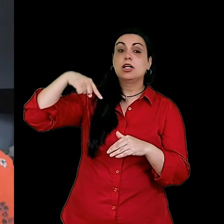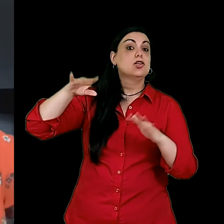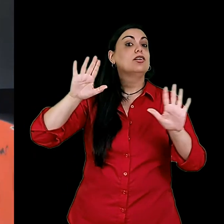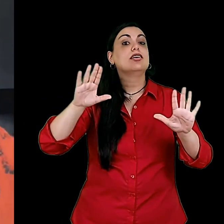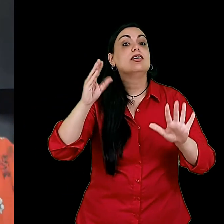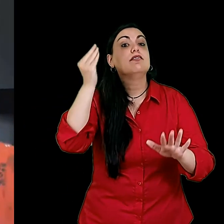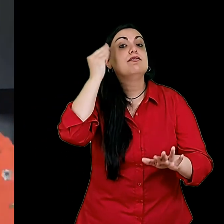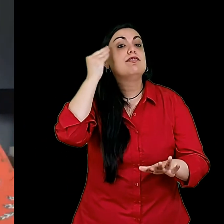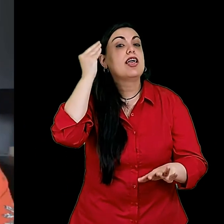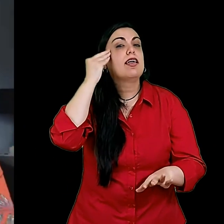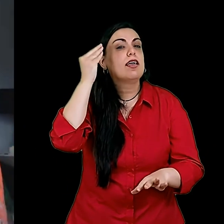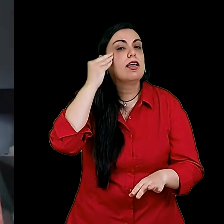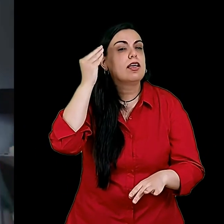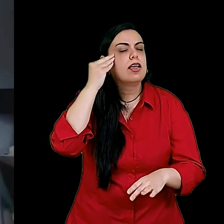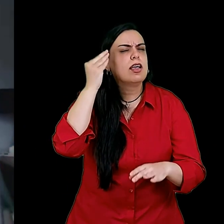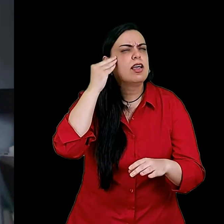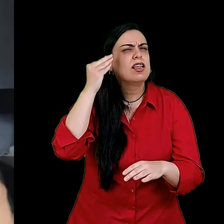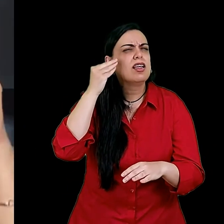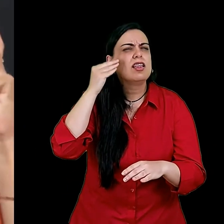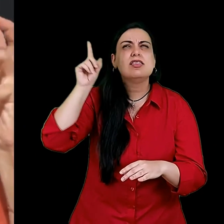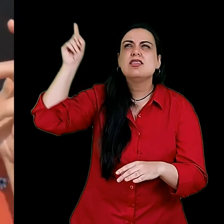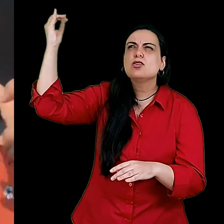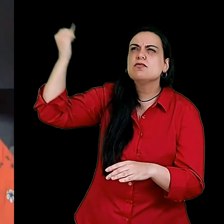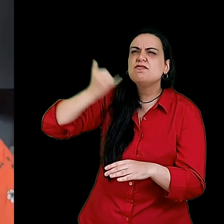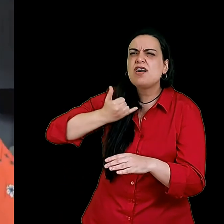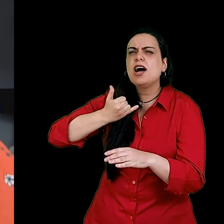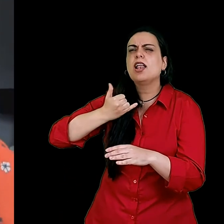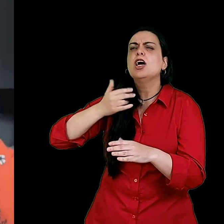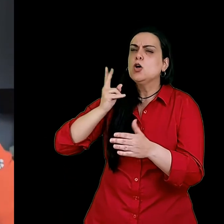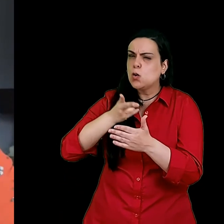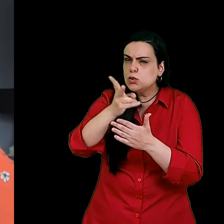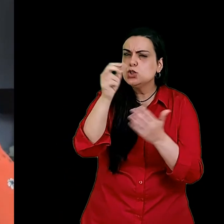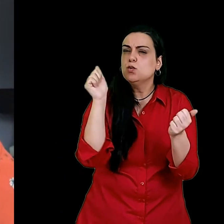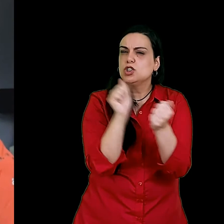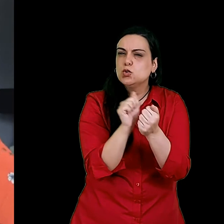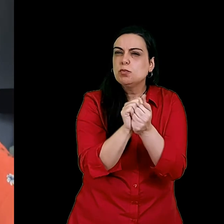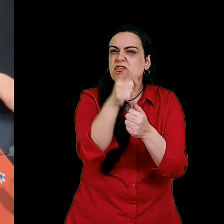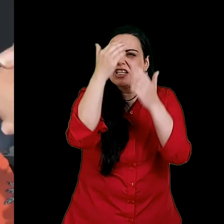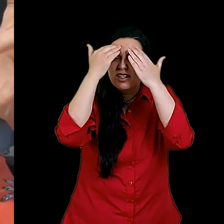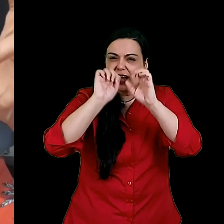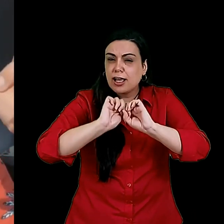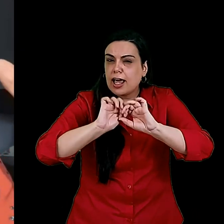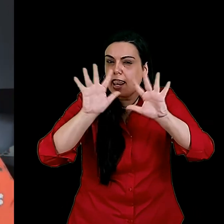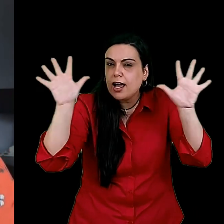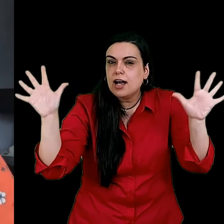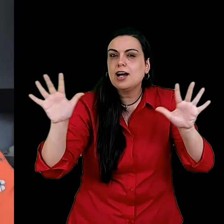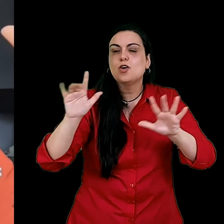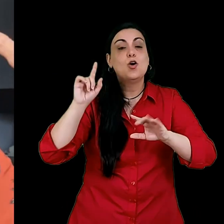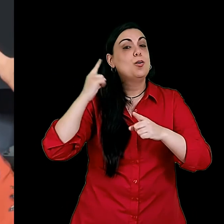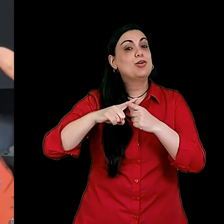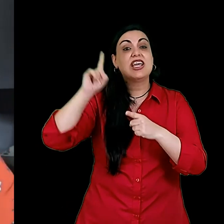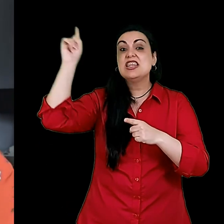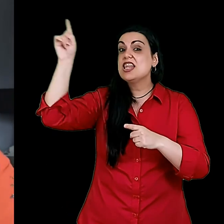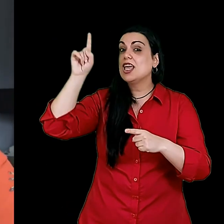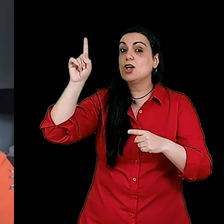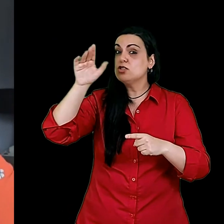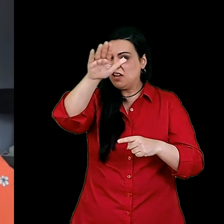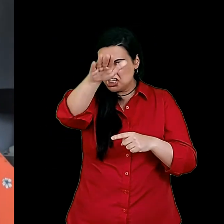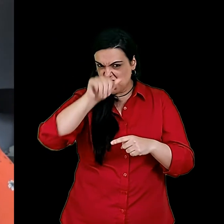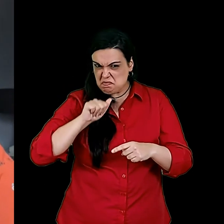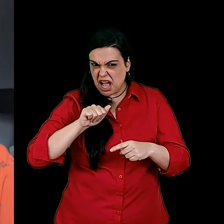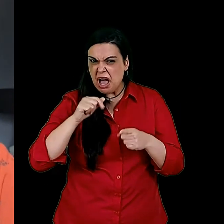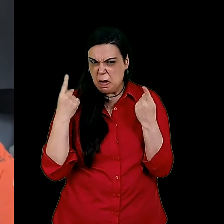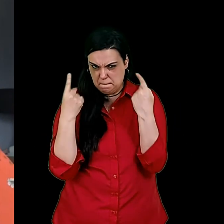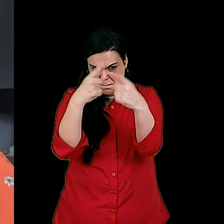não concorda com aquilo ou com isso e foi Deus que mandou. Tenta ouvir melhor então a voz de Deus. Continua caminhando com a gente para ter um pouco mais de clareza dentro